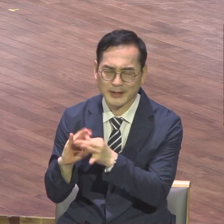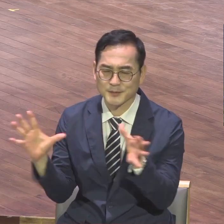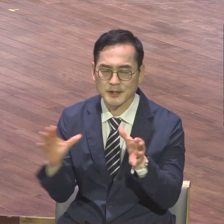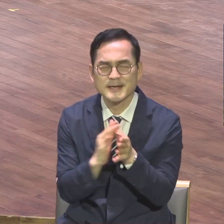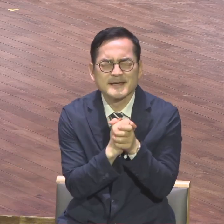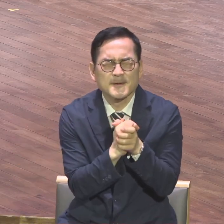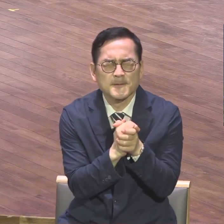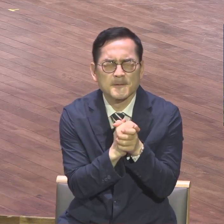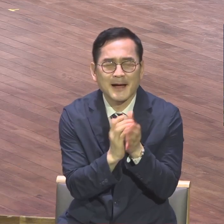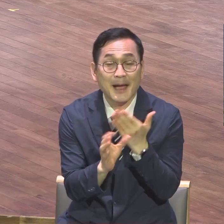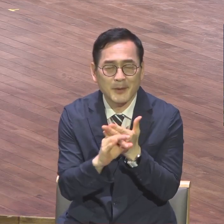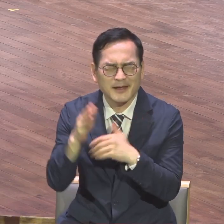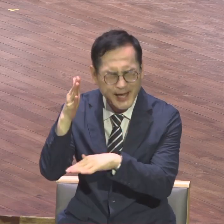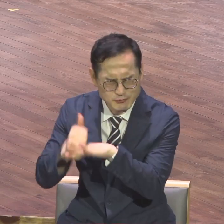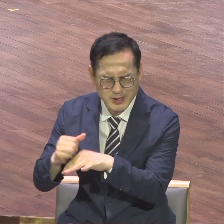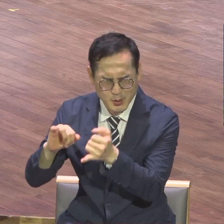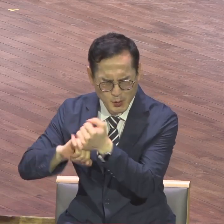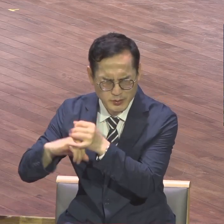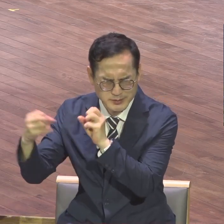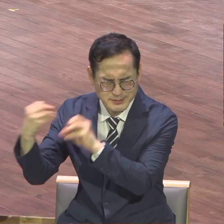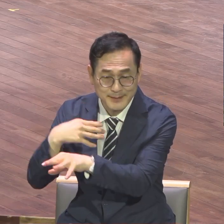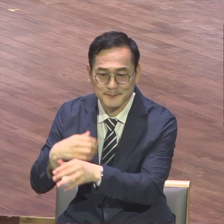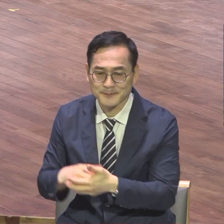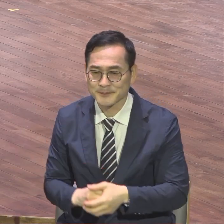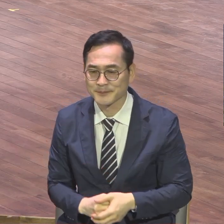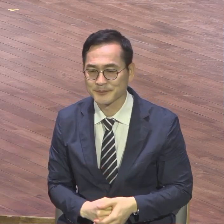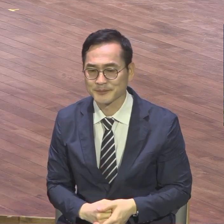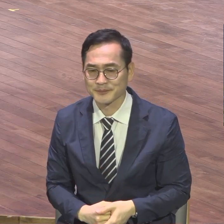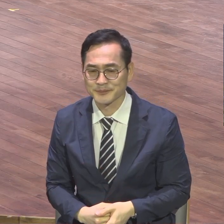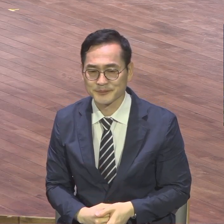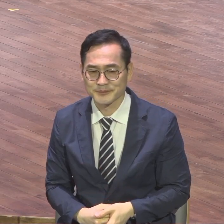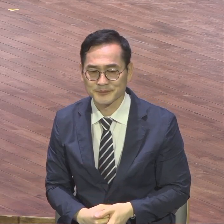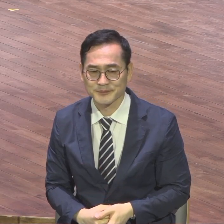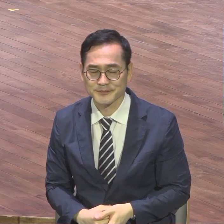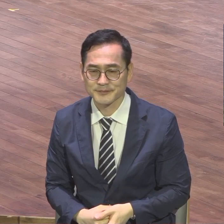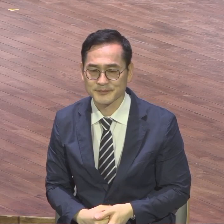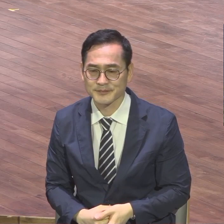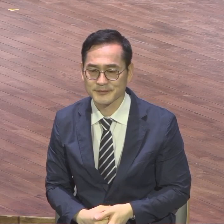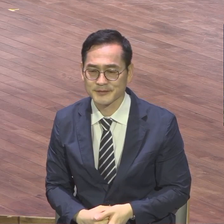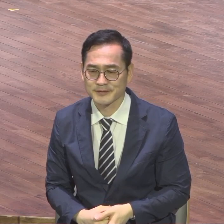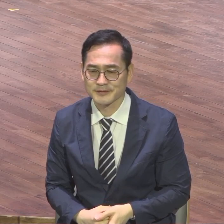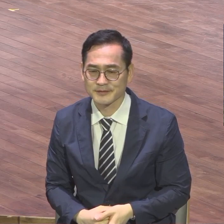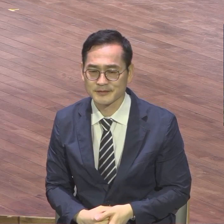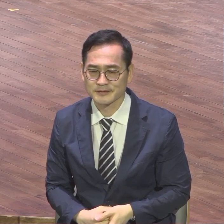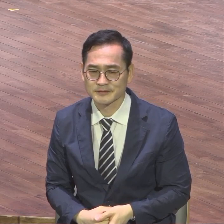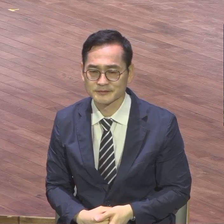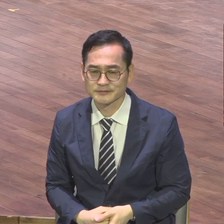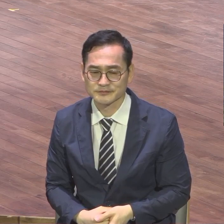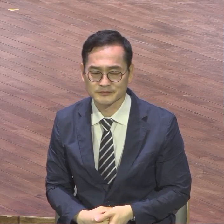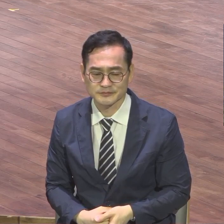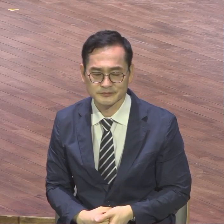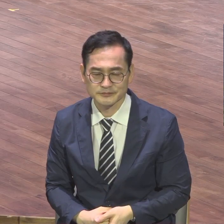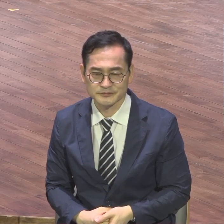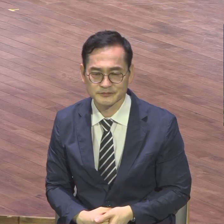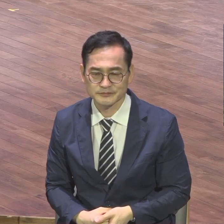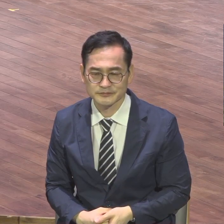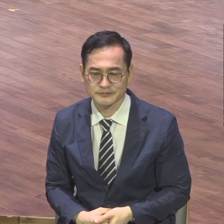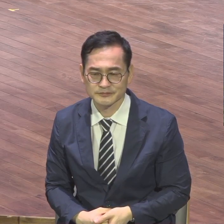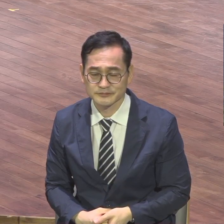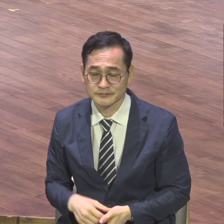땅에 떨어지지 않는다. 기도대로 되게 되기 때문에 그랬습니다. 그 핵심 플랫폼이 뭐예요? 무슨